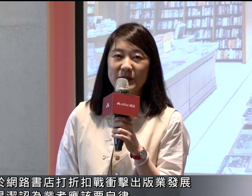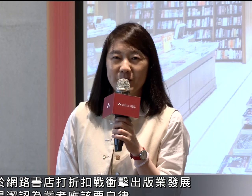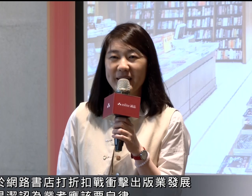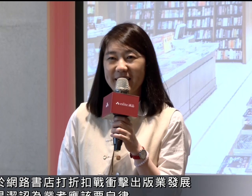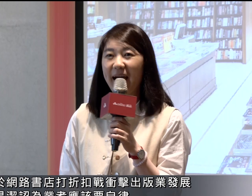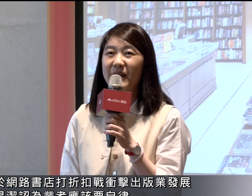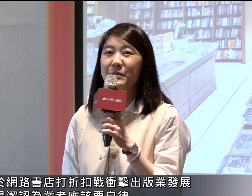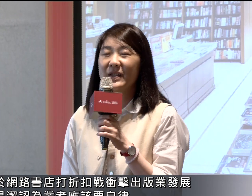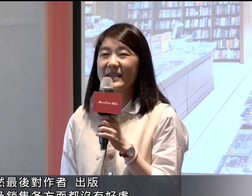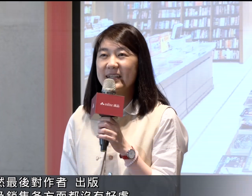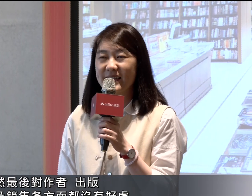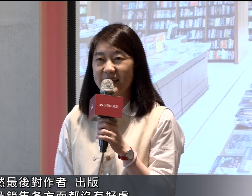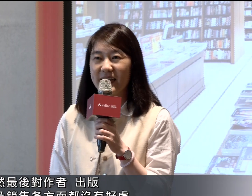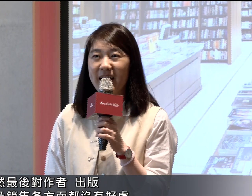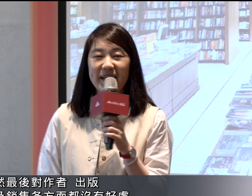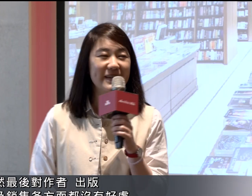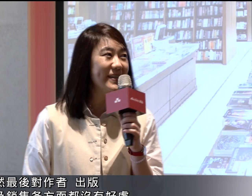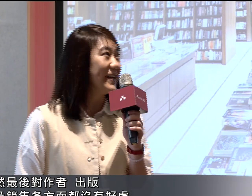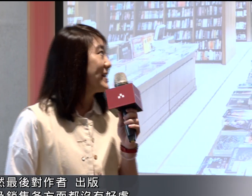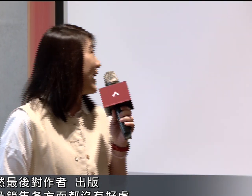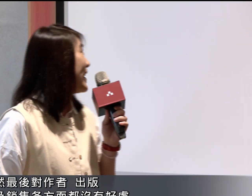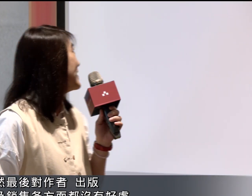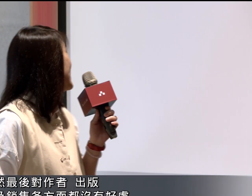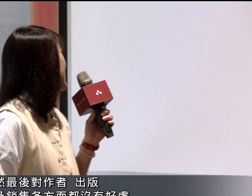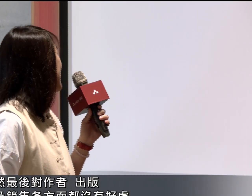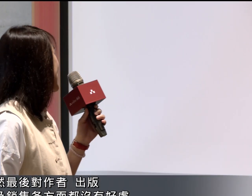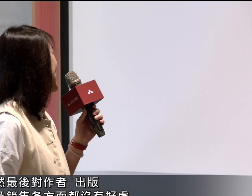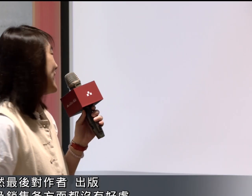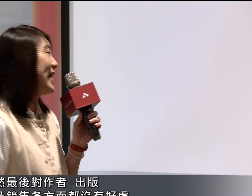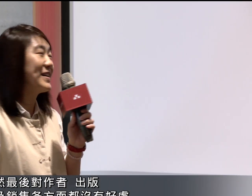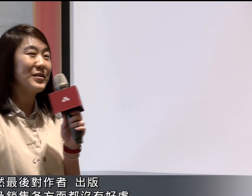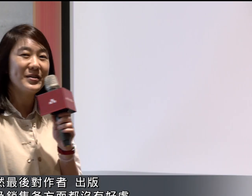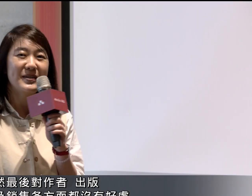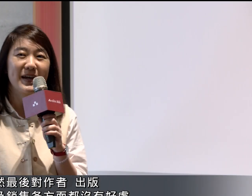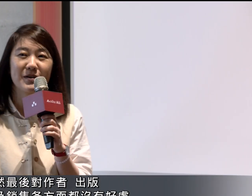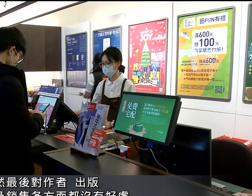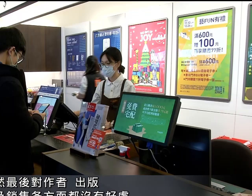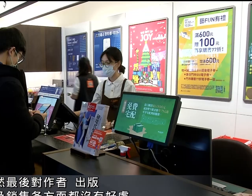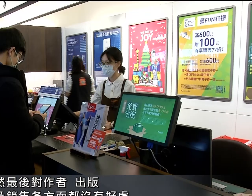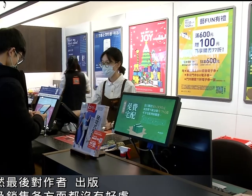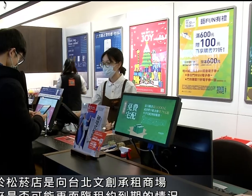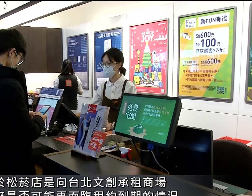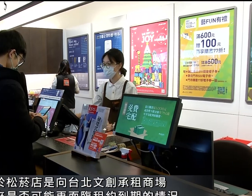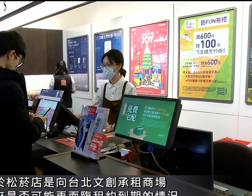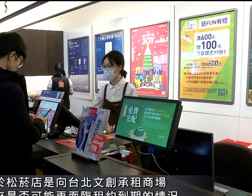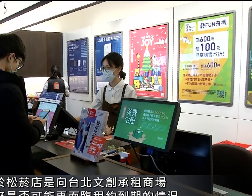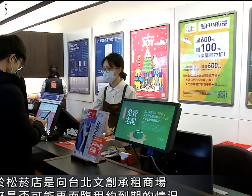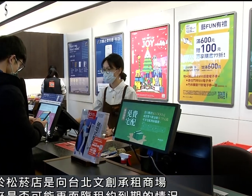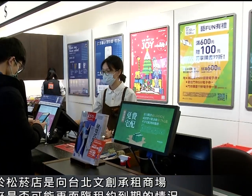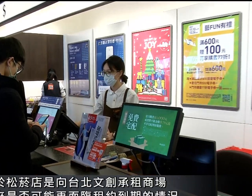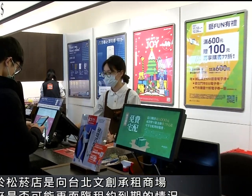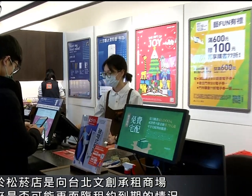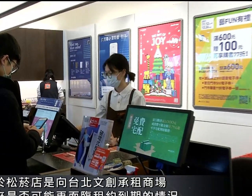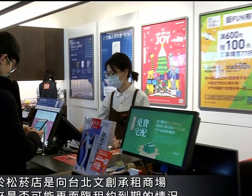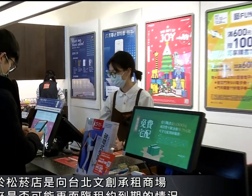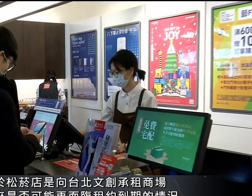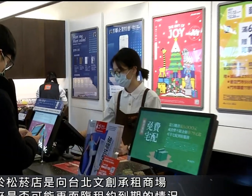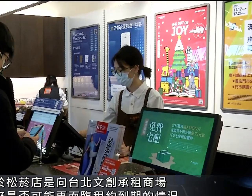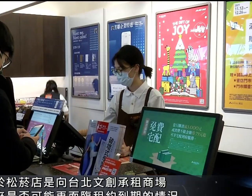律，不然最后对作者、出版以及销售各方面都没有好处。由于松烟店是向台北文创承租商场，未来是